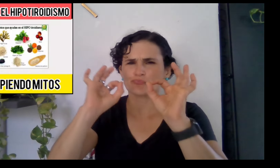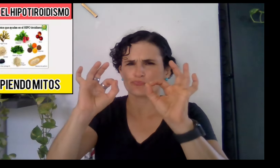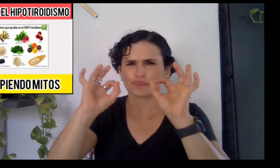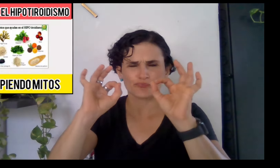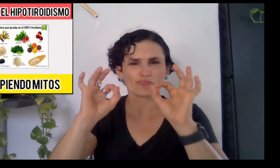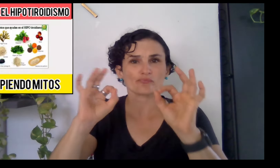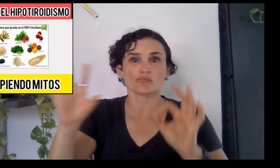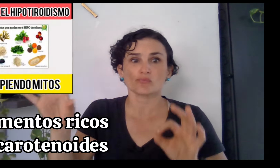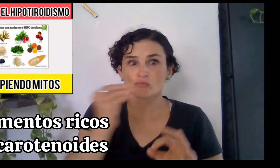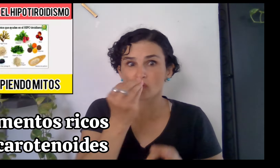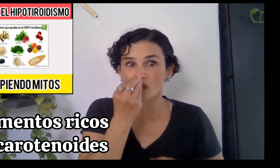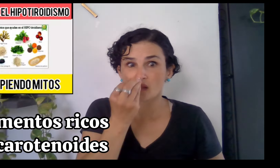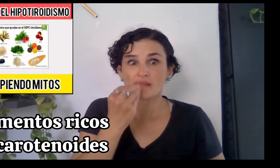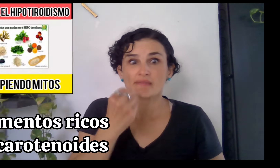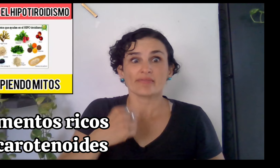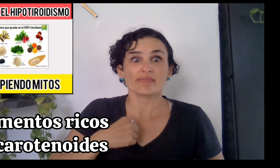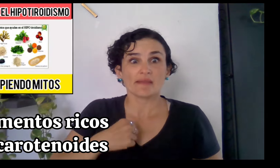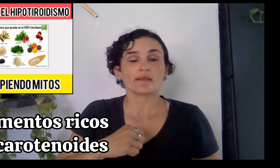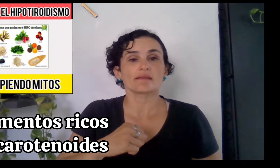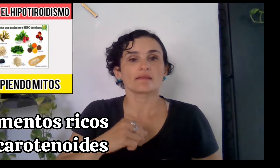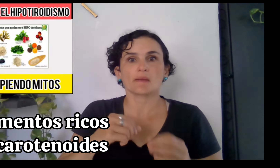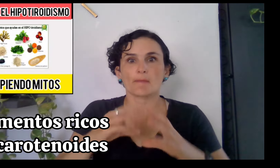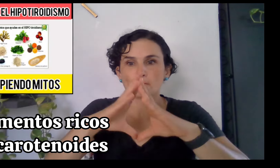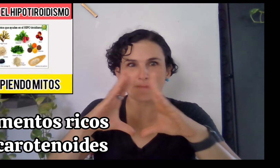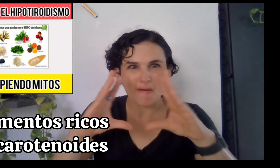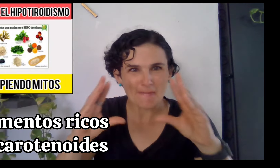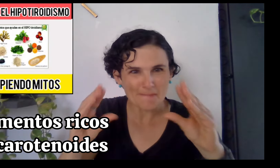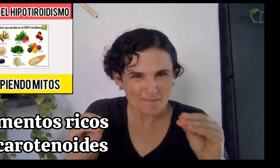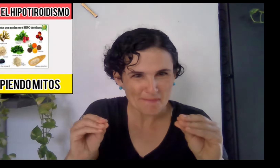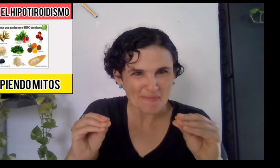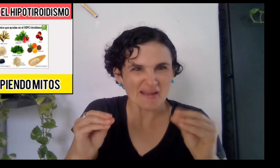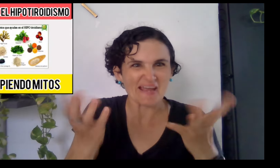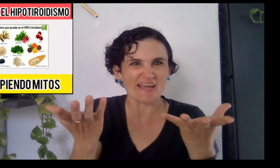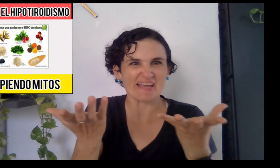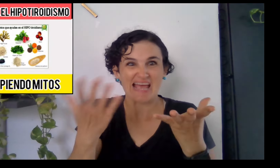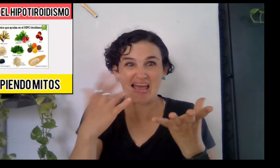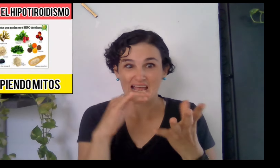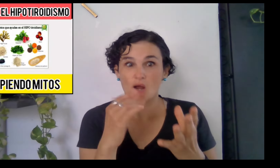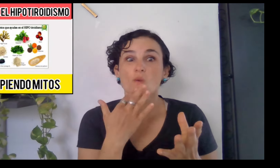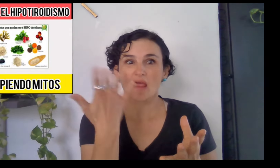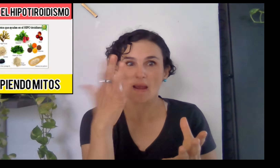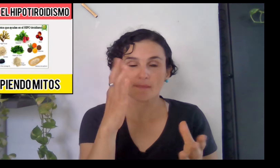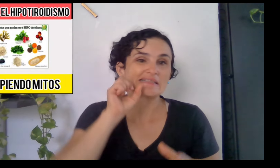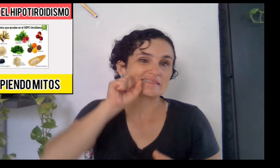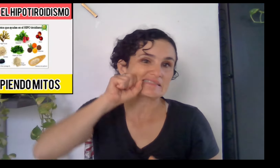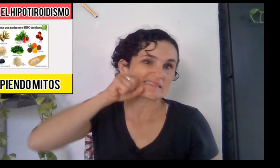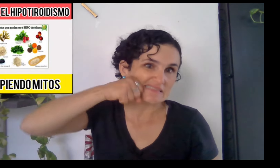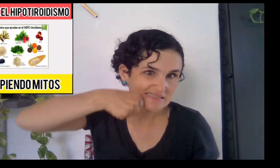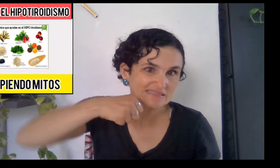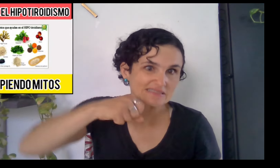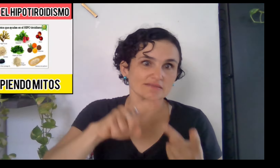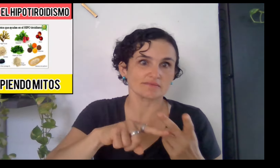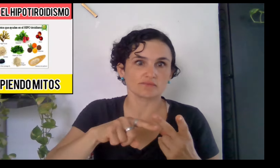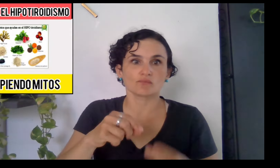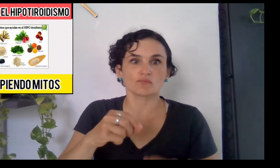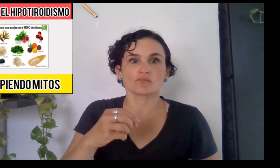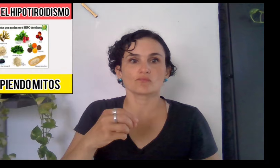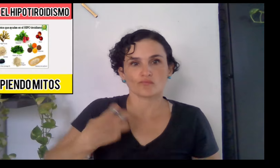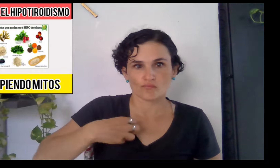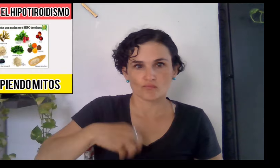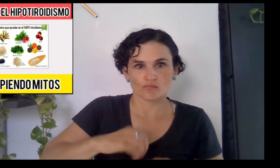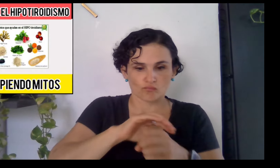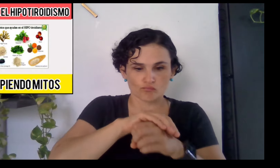ricos en betacarotenos, todo lo que ustedes vean amarillo es rico en betacarotenos, zanahoria, zapallo, duraznos, etcétera. Bueno, muy bien, invitarlos